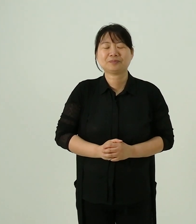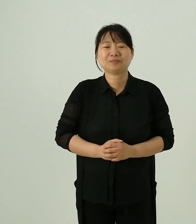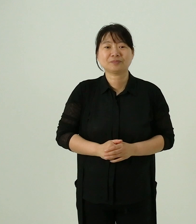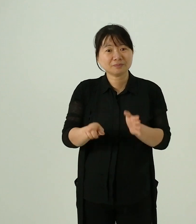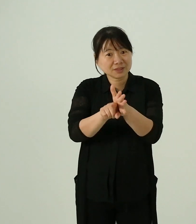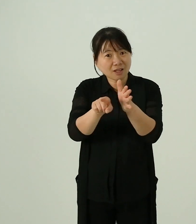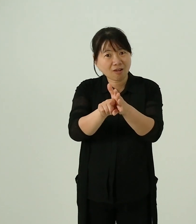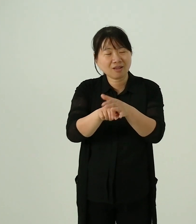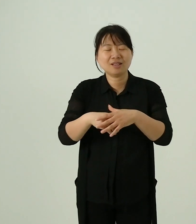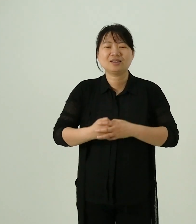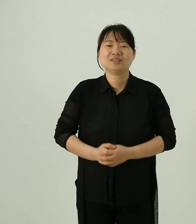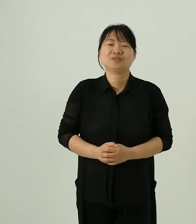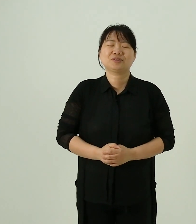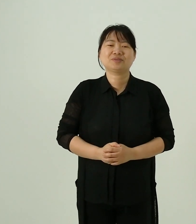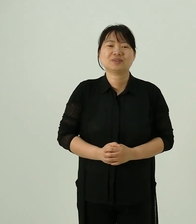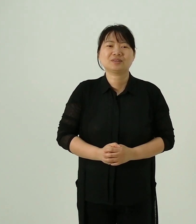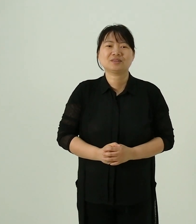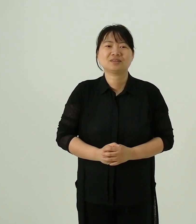믿습니까?